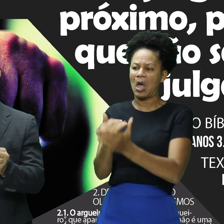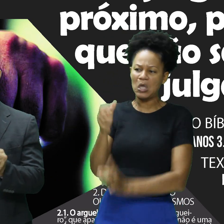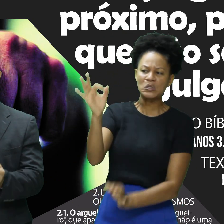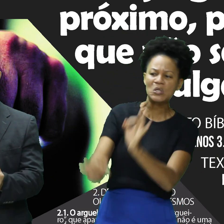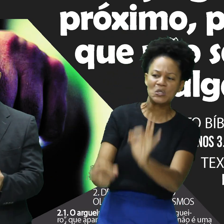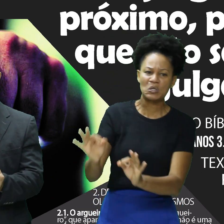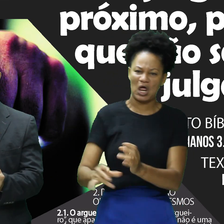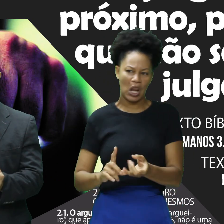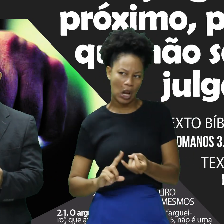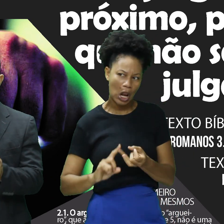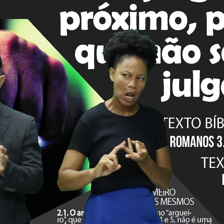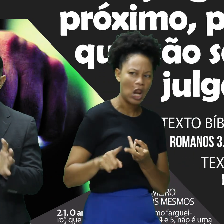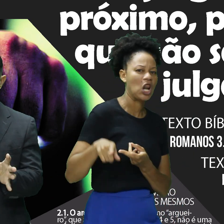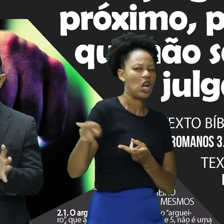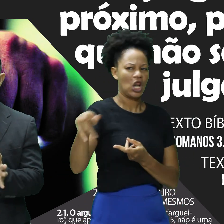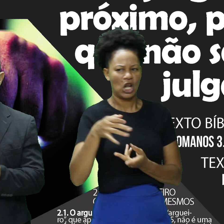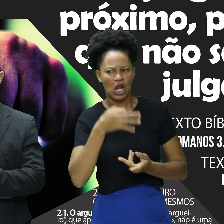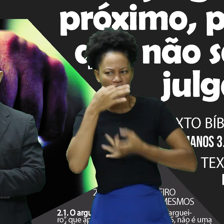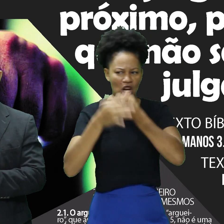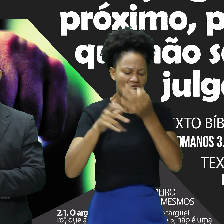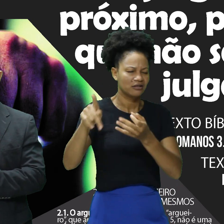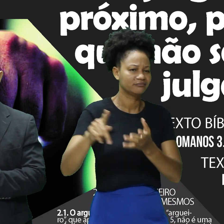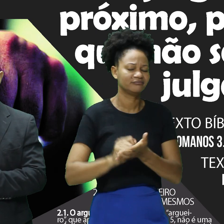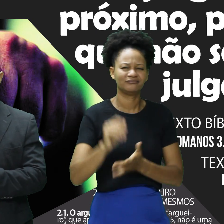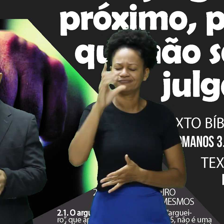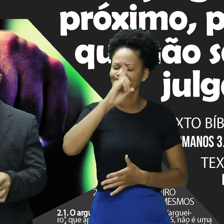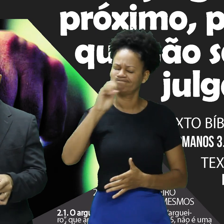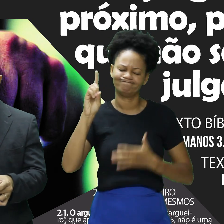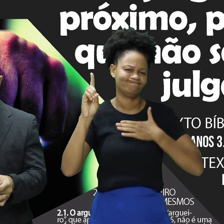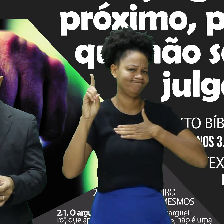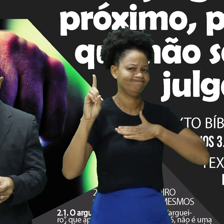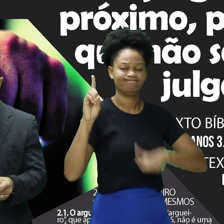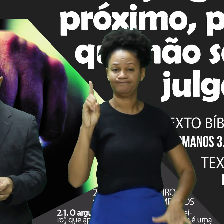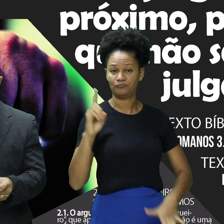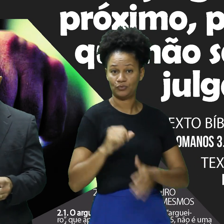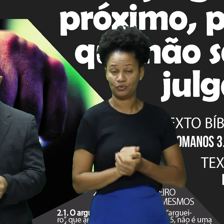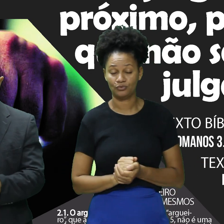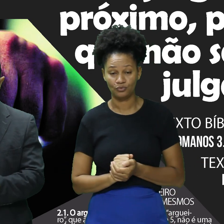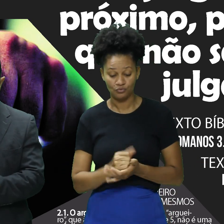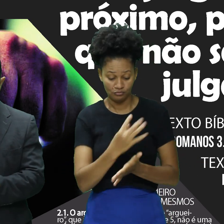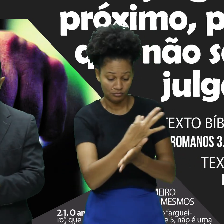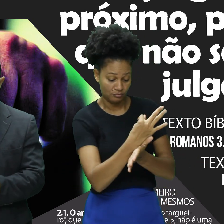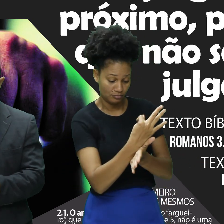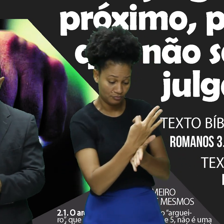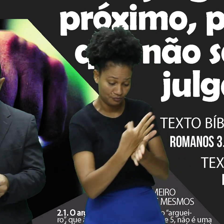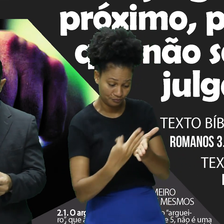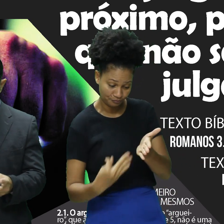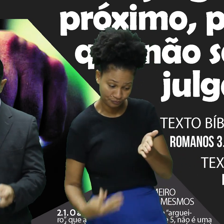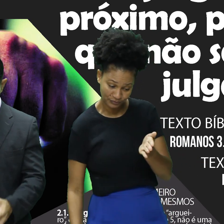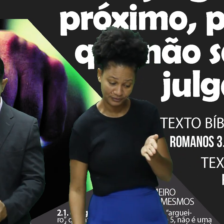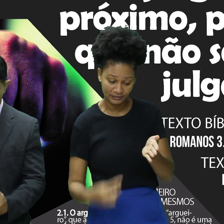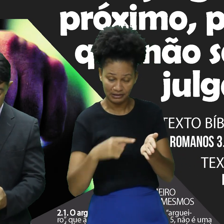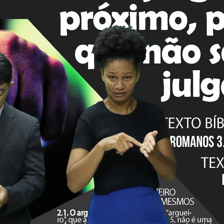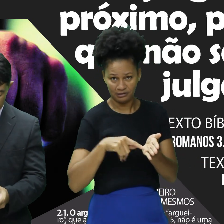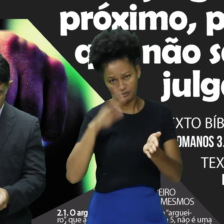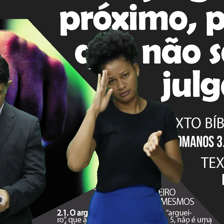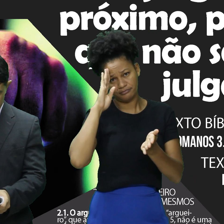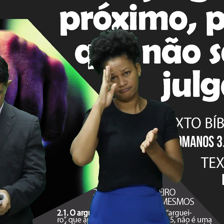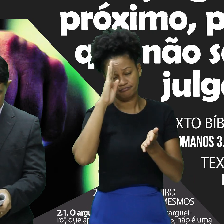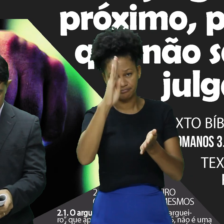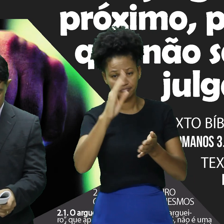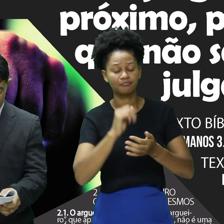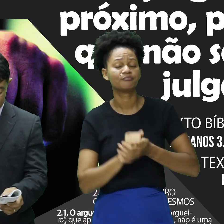não é bom. Deus não se agrada disso. Nosso texto está